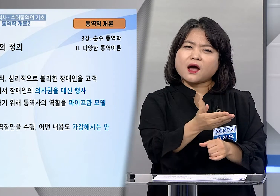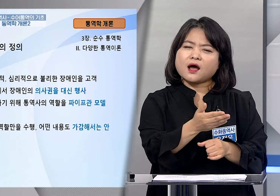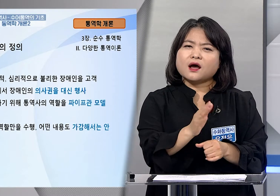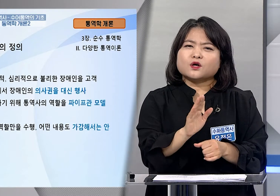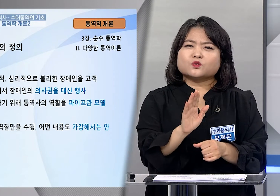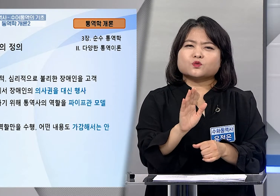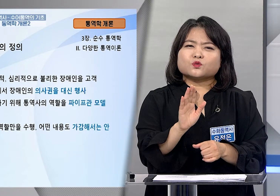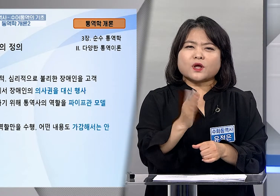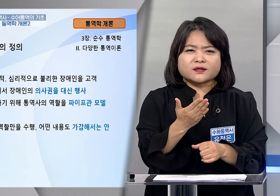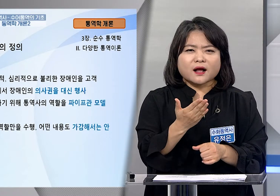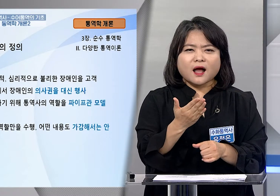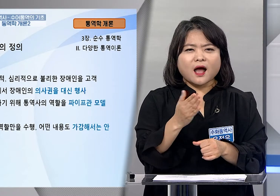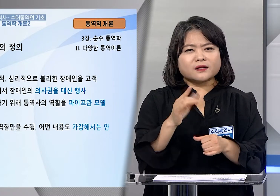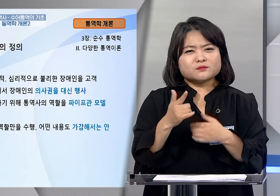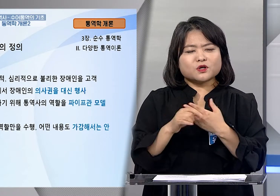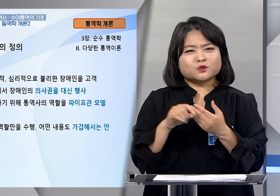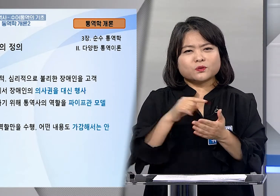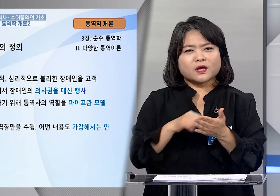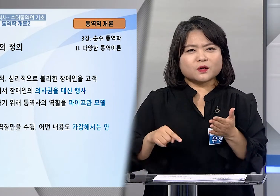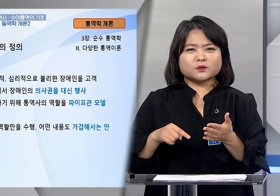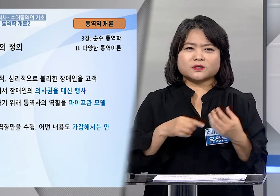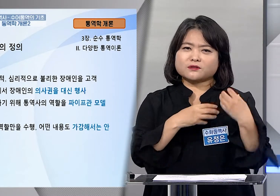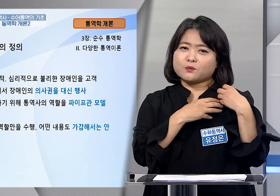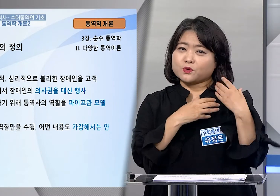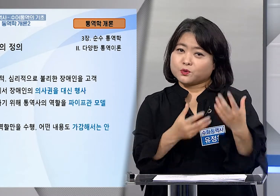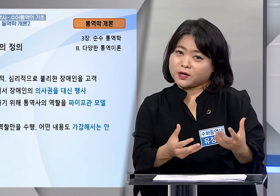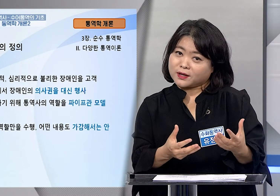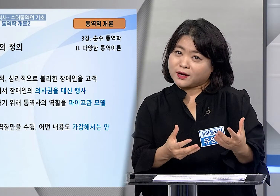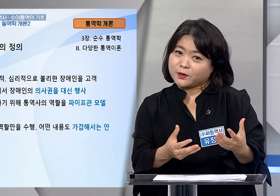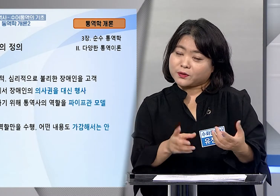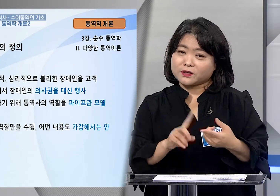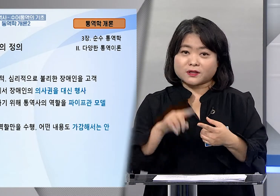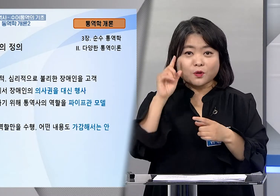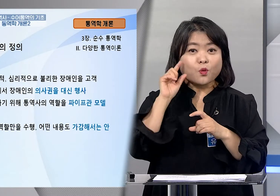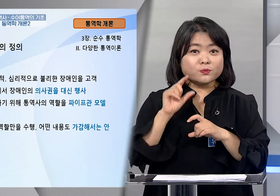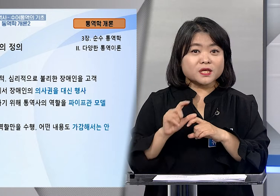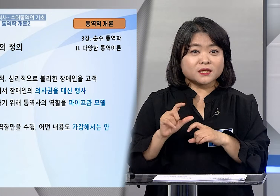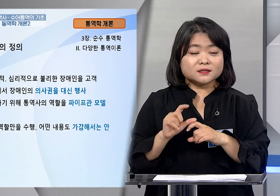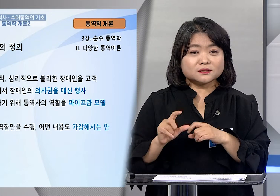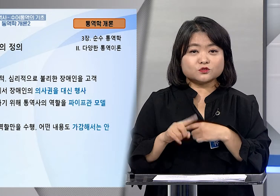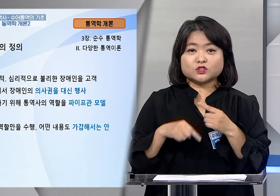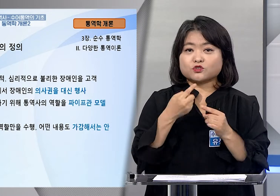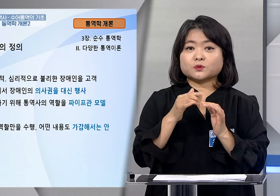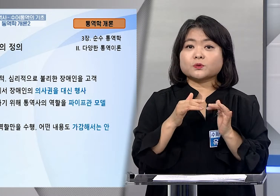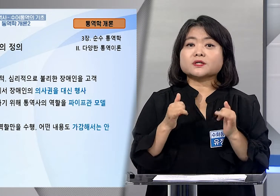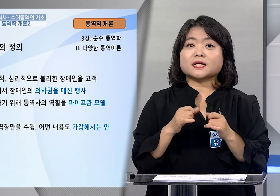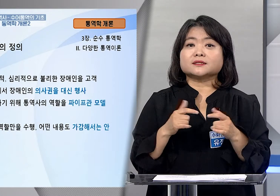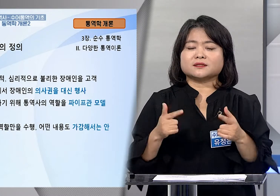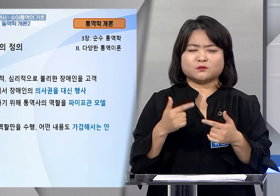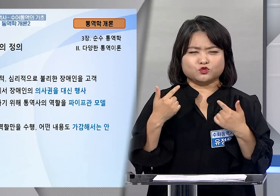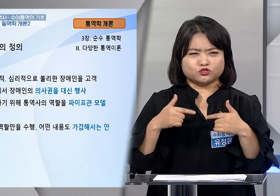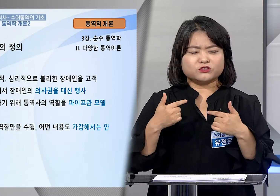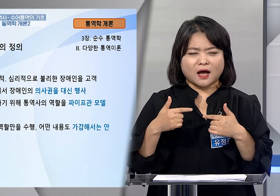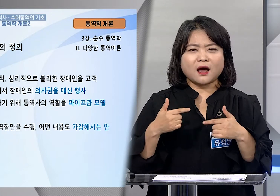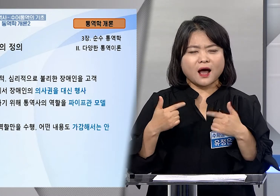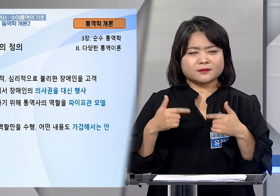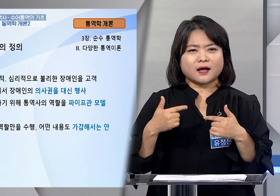될까? 아니면 손해라도 그냥 내버려 둬야 될까요? 거기에 대한 고민은 우리 수화 통역사들이라면 누구나 항상